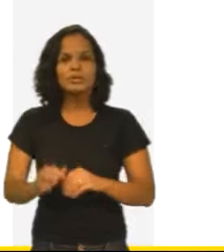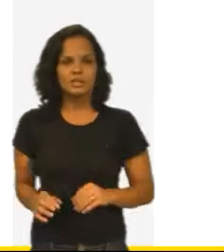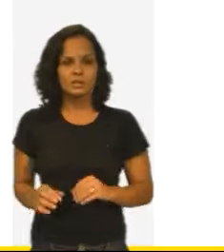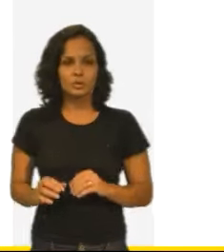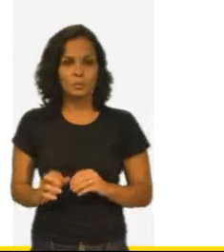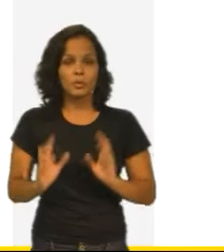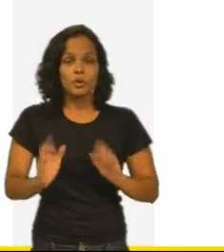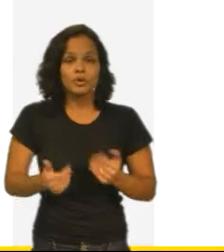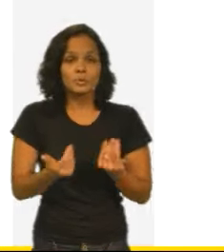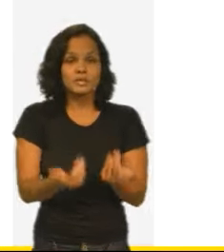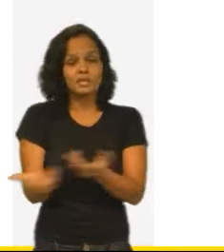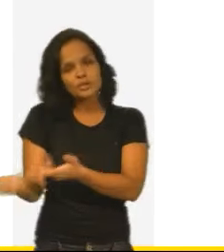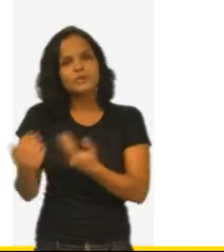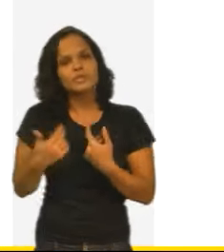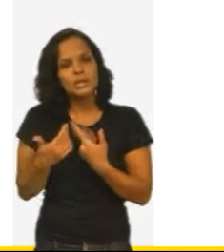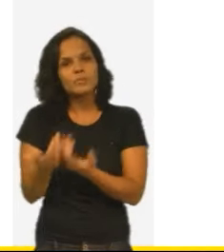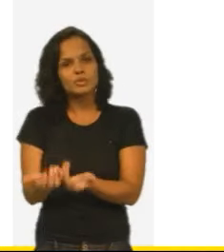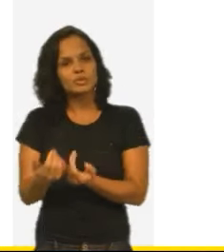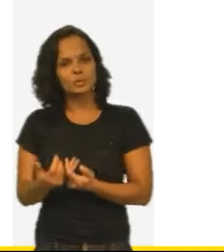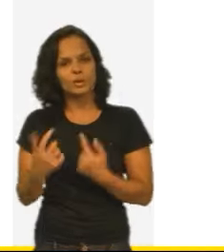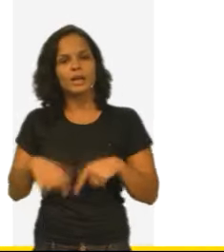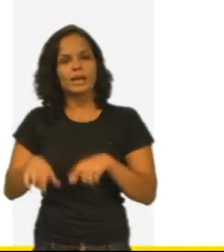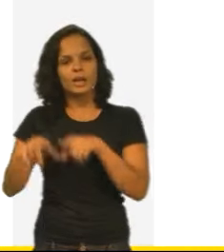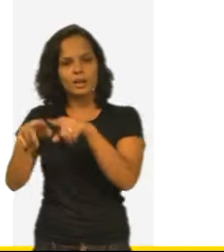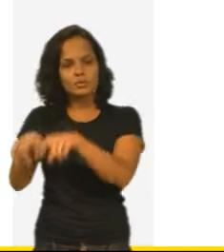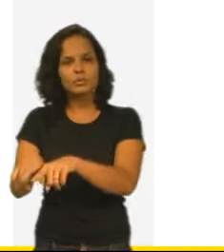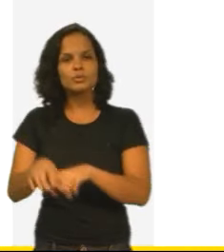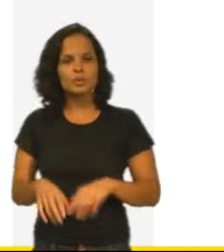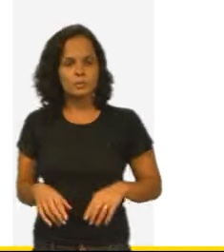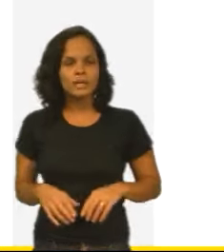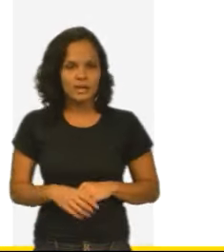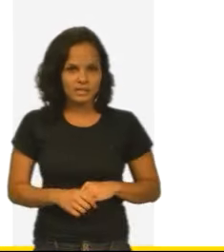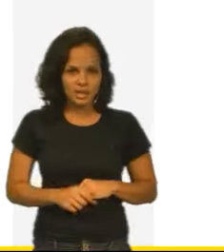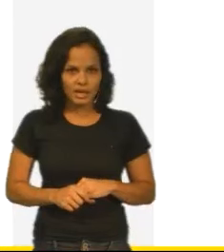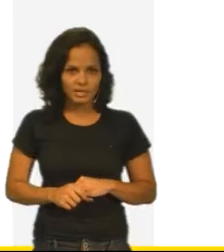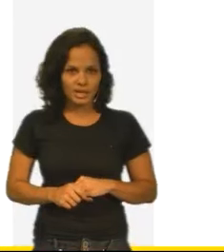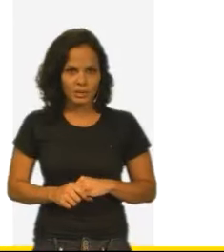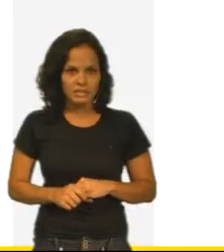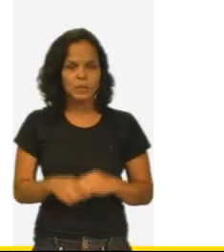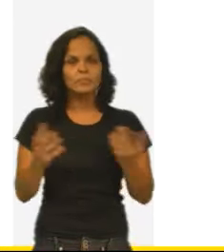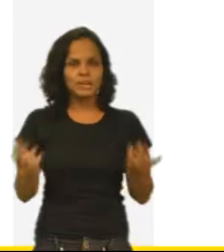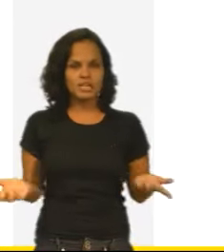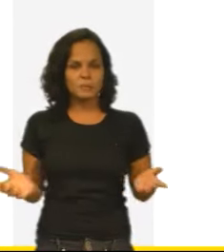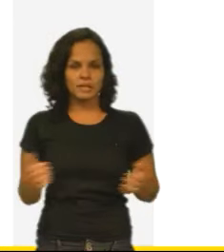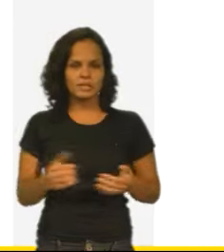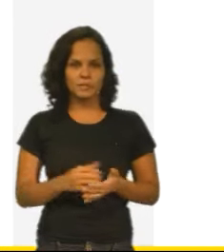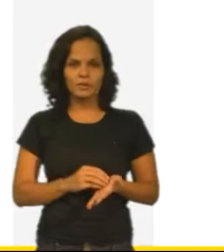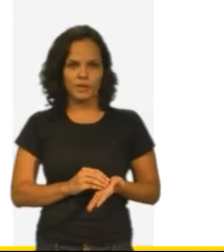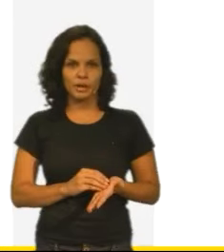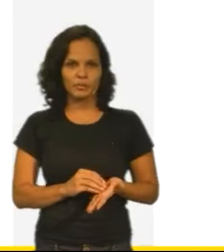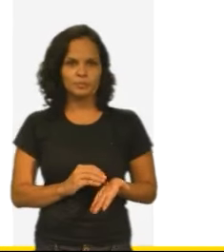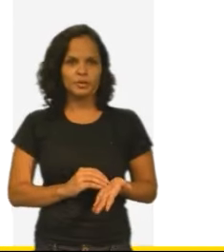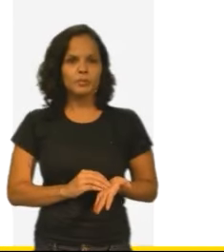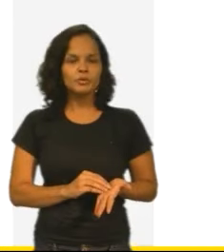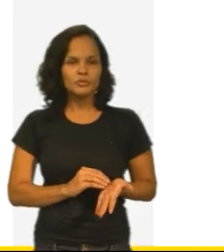nesse grupo. Os brasileiros votamos no Lula. Eu estou no grupo daqueles que realizaram a ação expressa pelo verbo. Muito